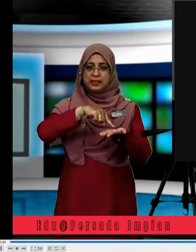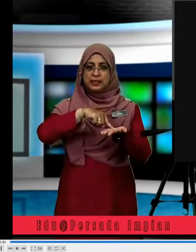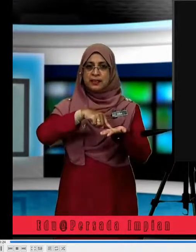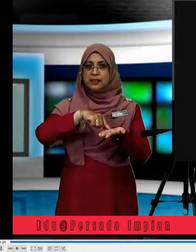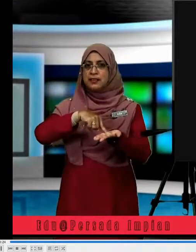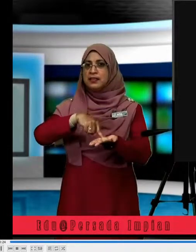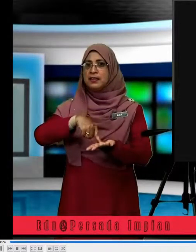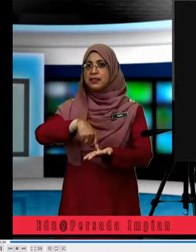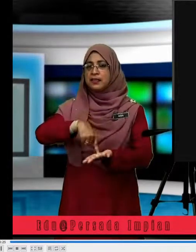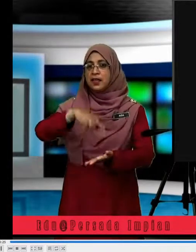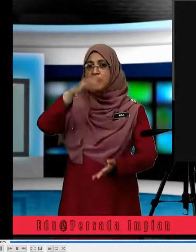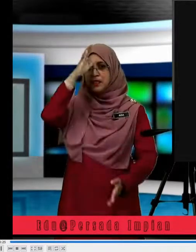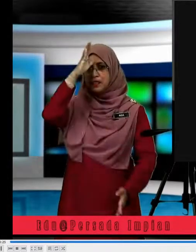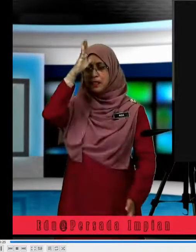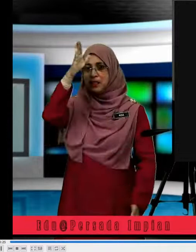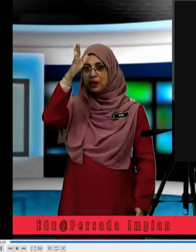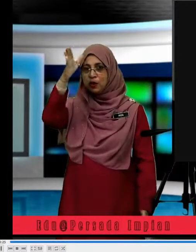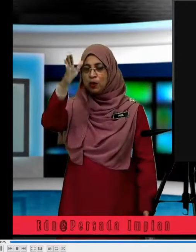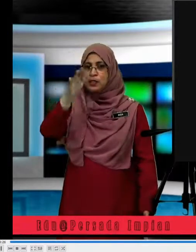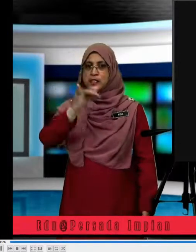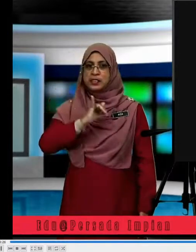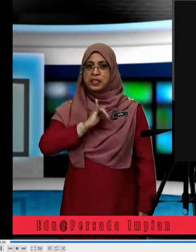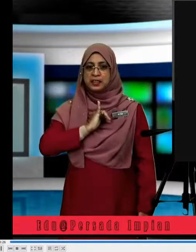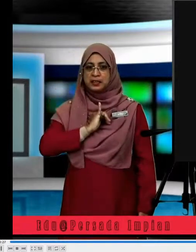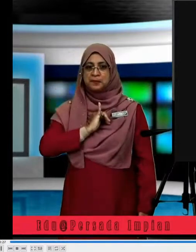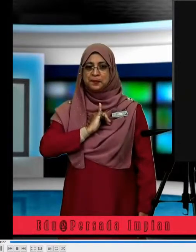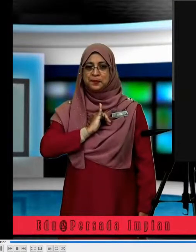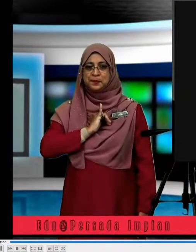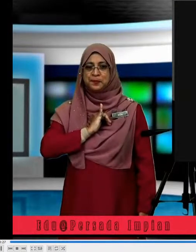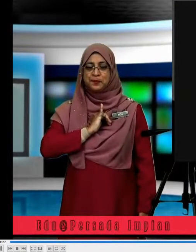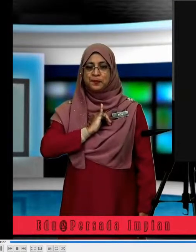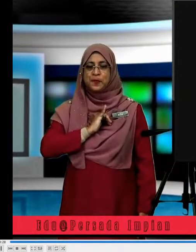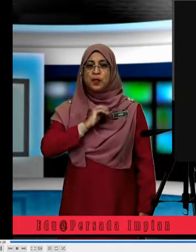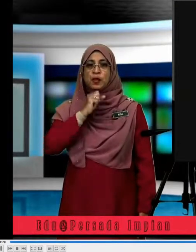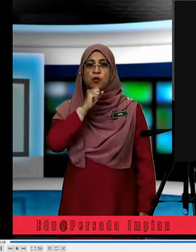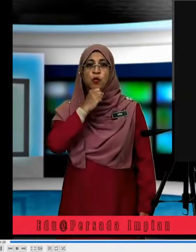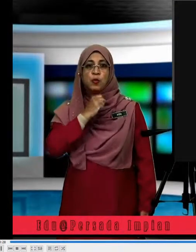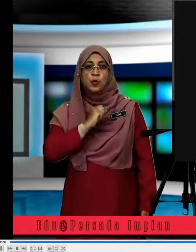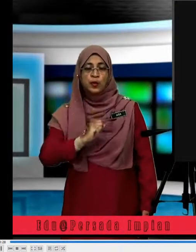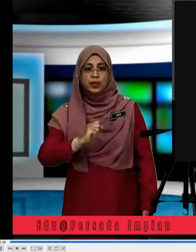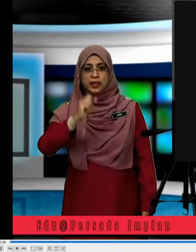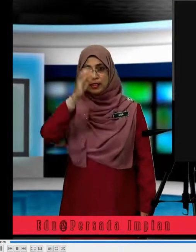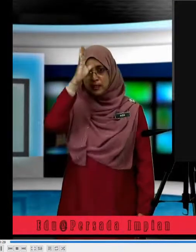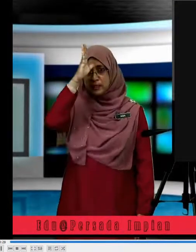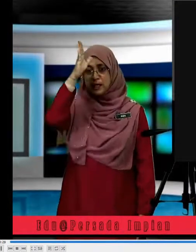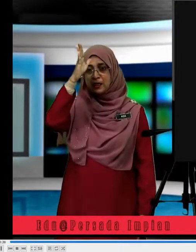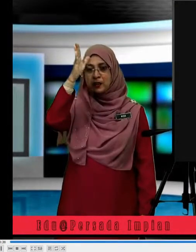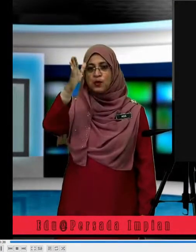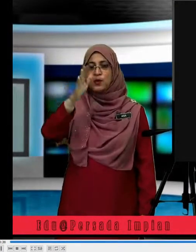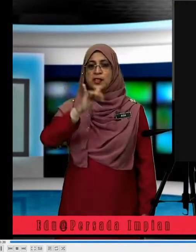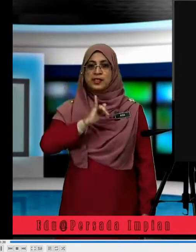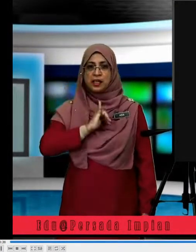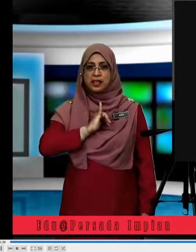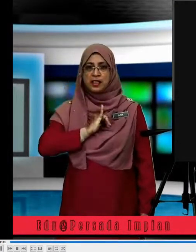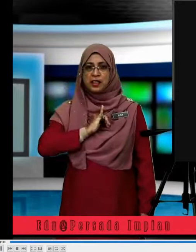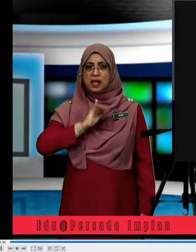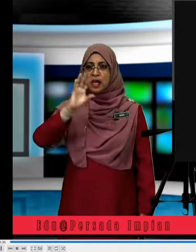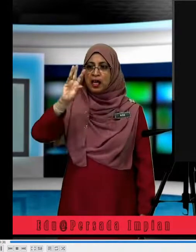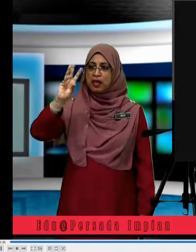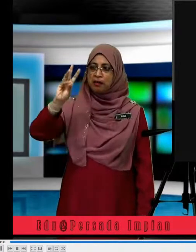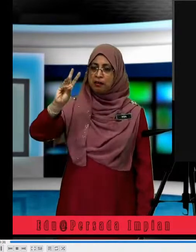ini Datuk saya Hai umur Datuk